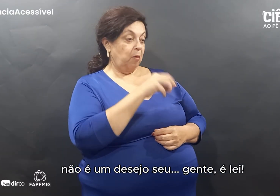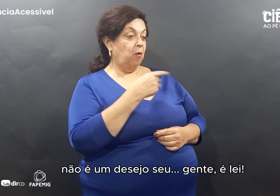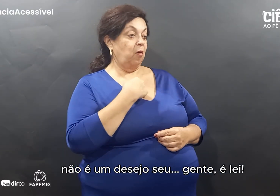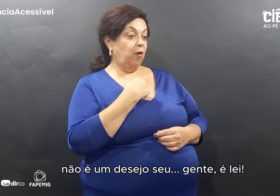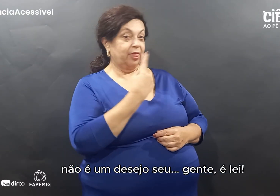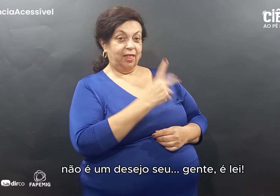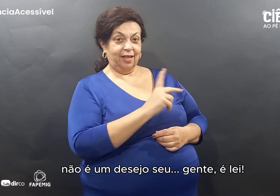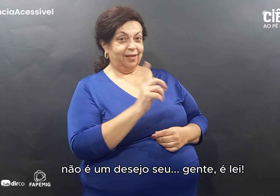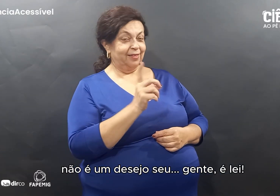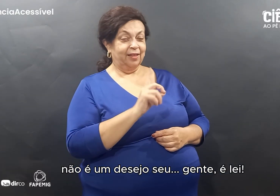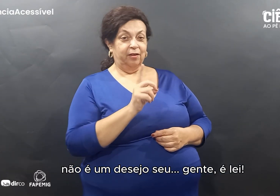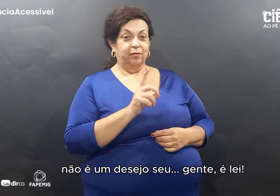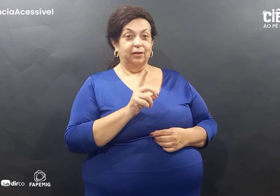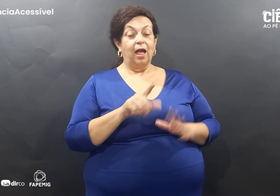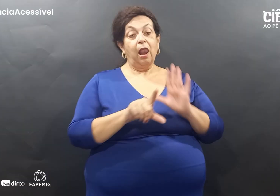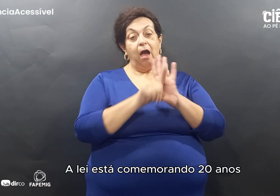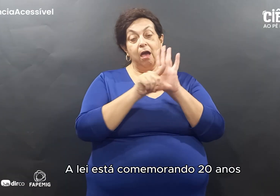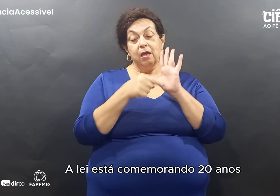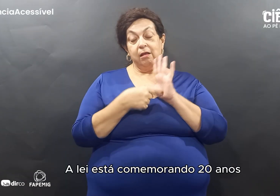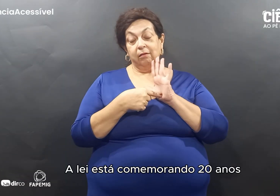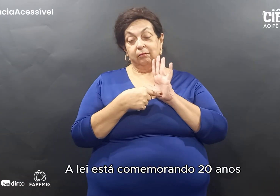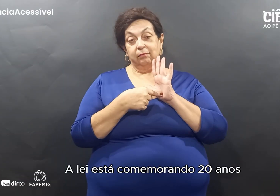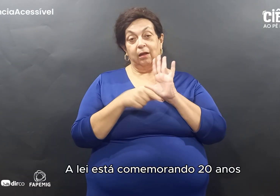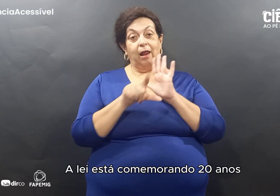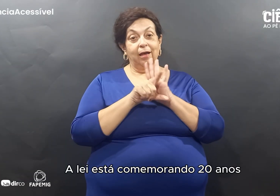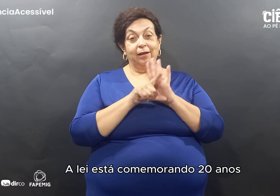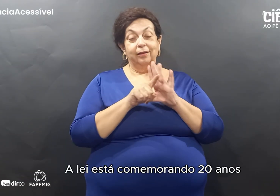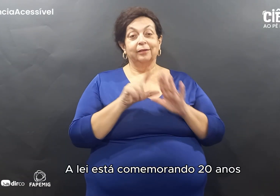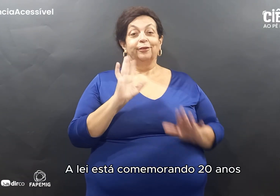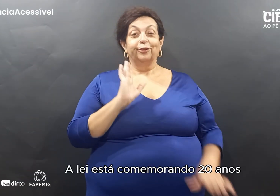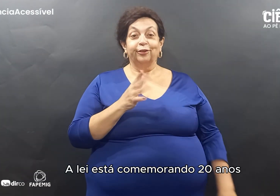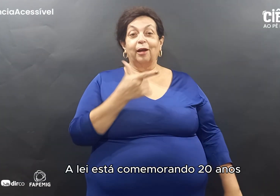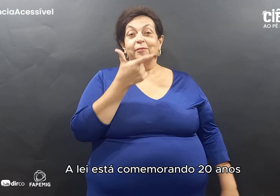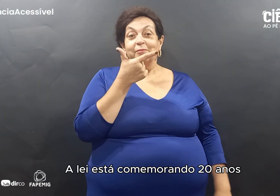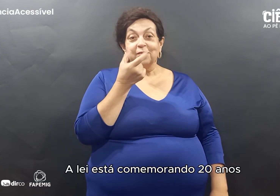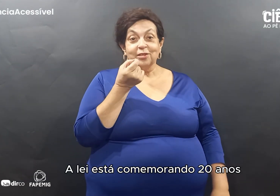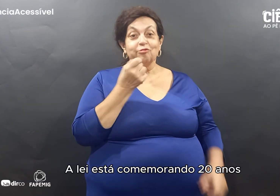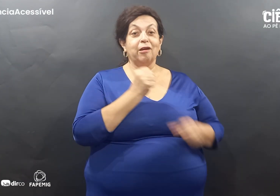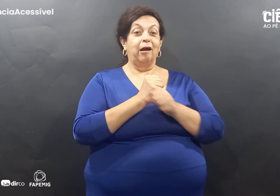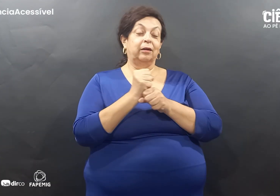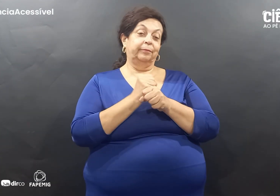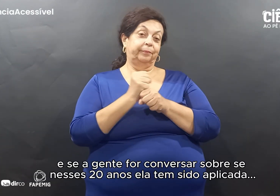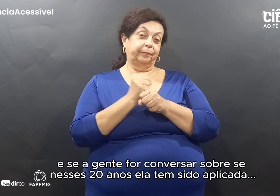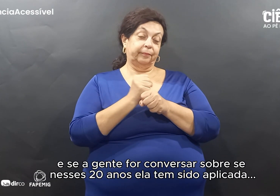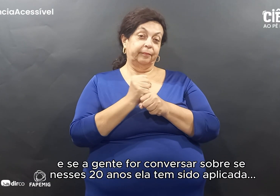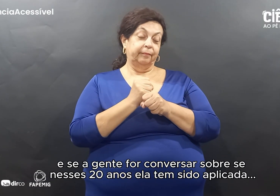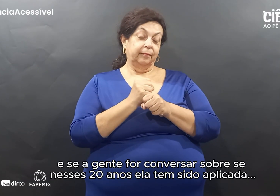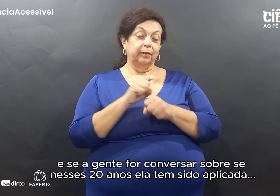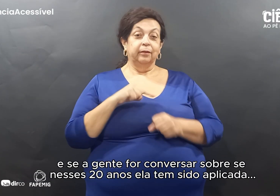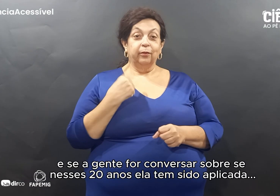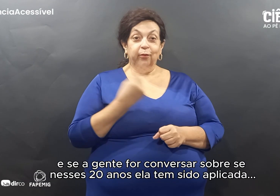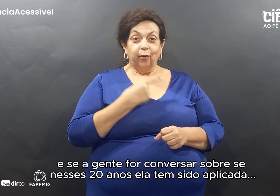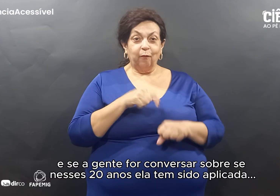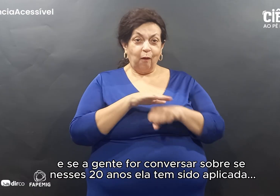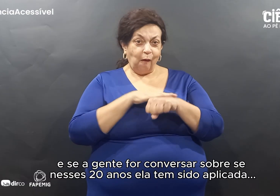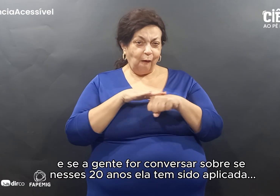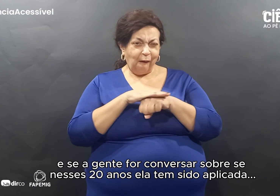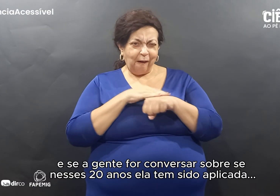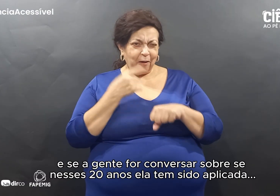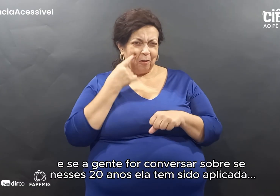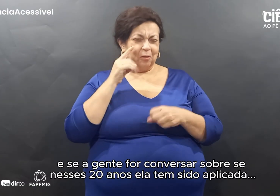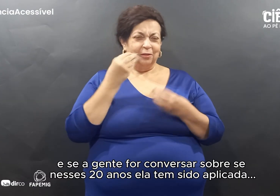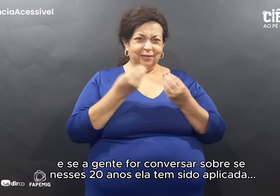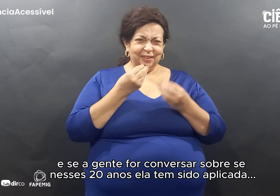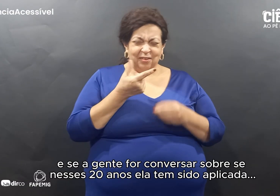seu. Gente, é lei. A lei está comemorando 20 anos. E se a gente for conversar sobre